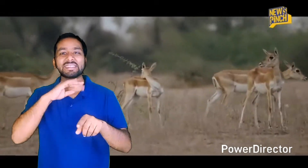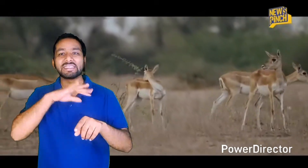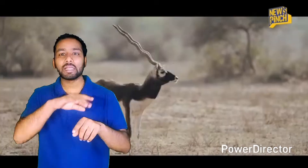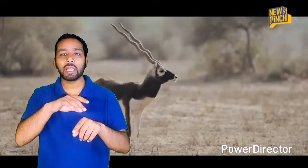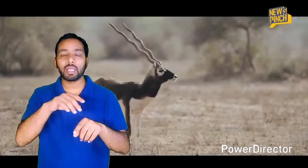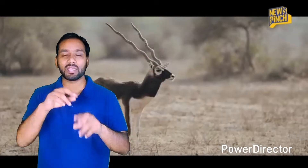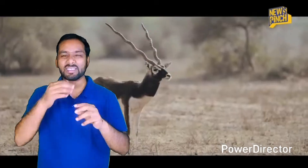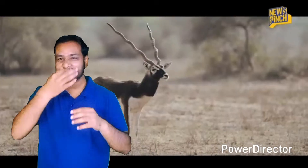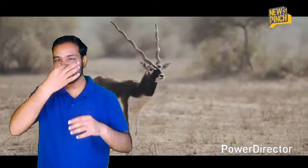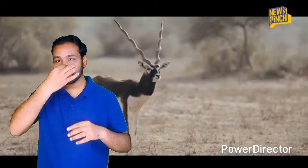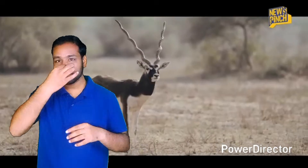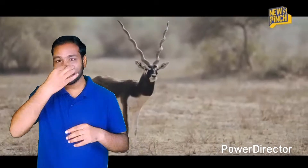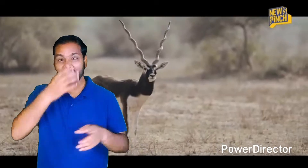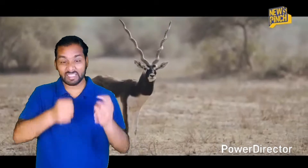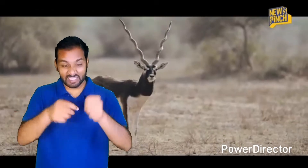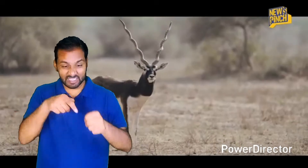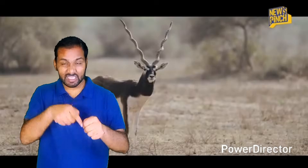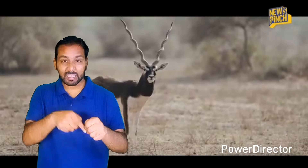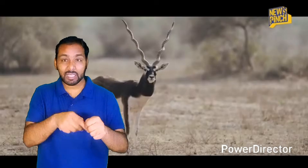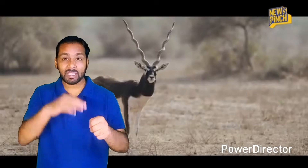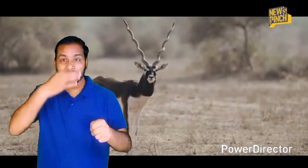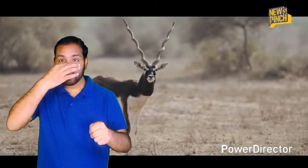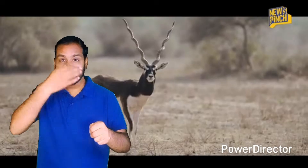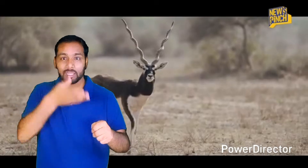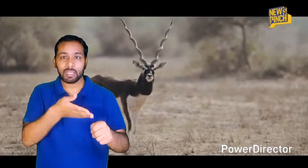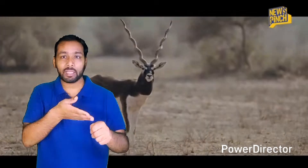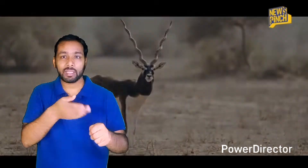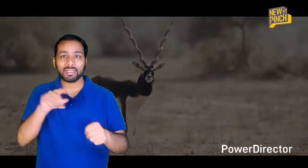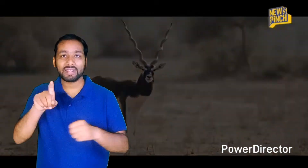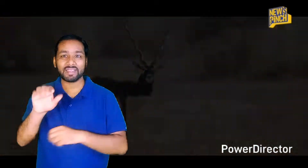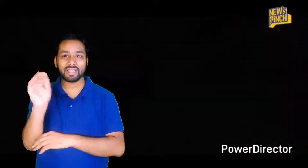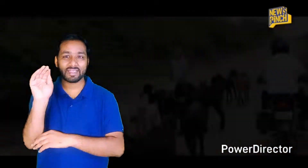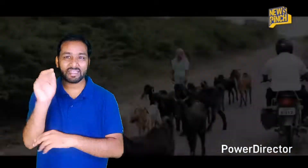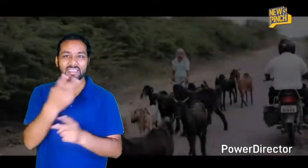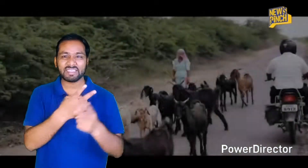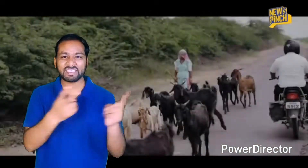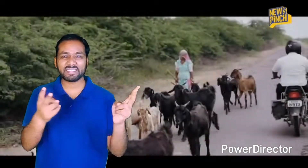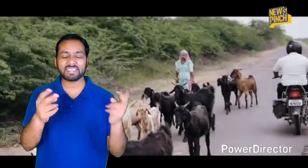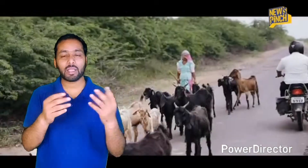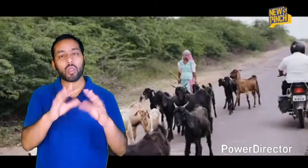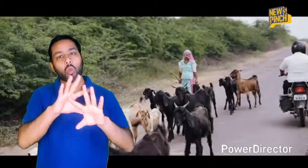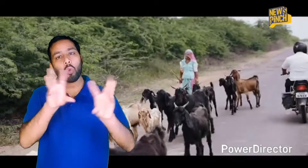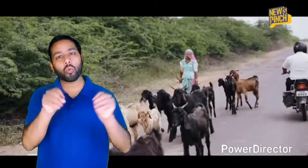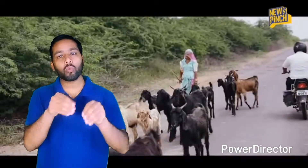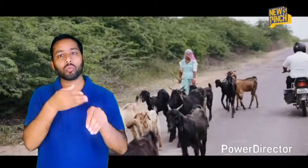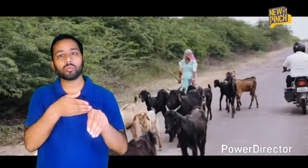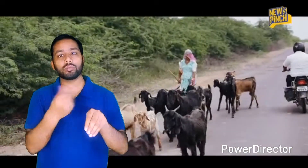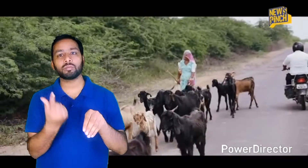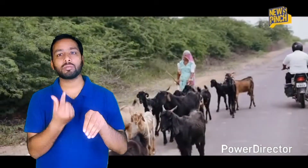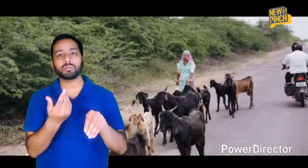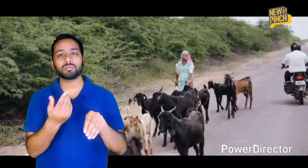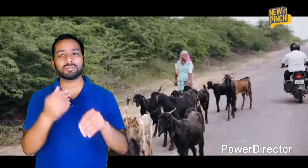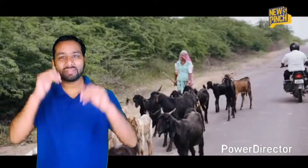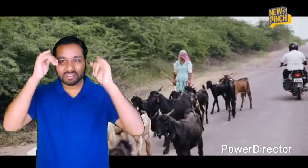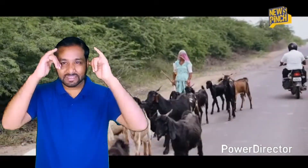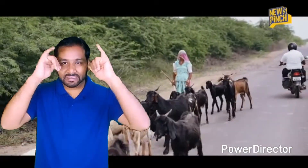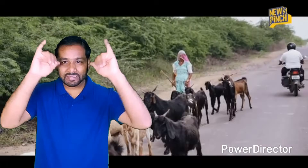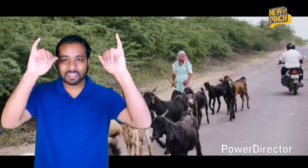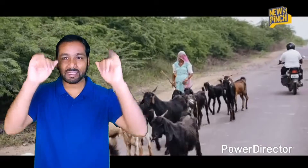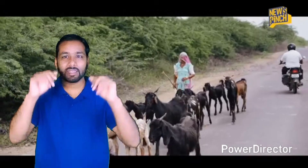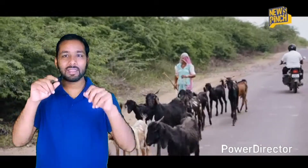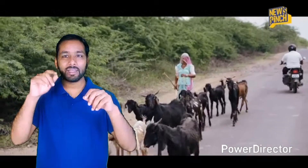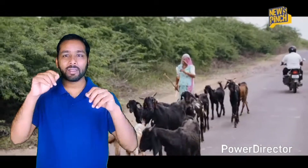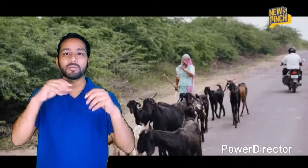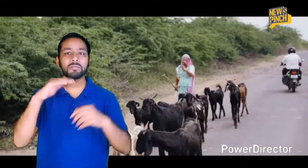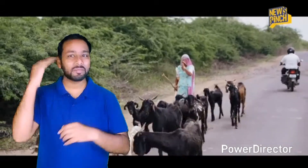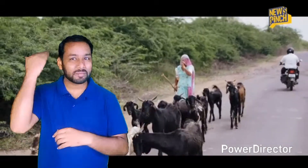में भी बदबू आती है। यहाँ के जो जीव हैं, जो जिनका मांसाहार में प्रयोग किया जाता है, भेड़ बकरियाँ जो हैं, वो